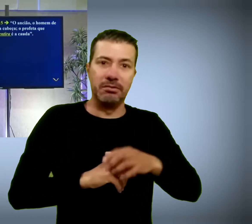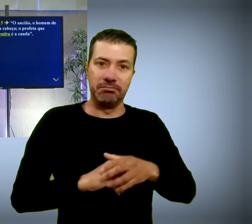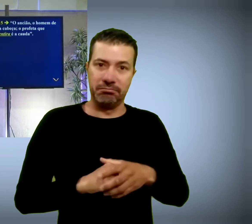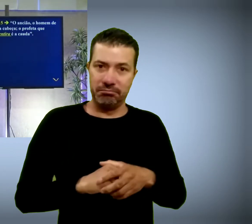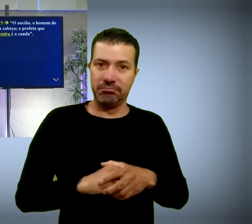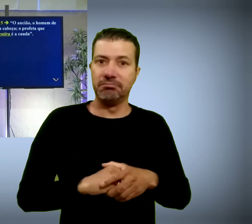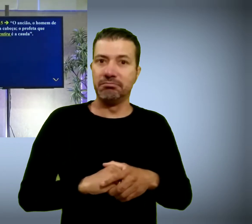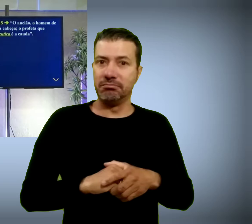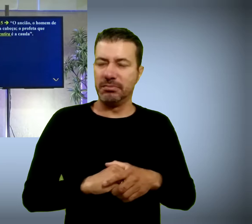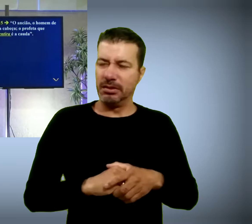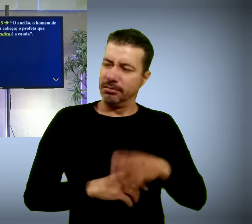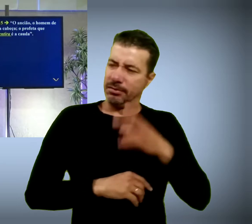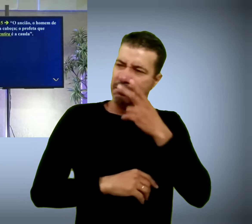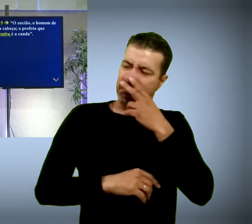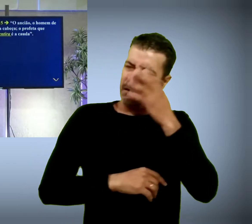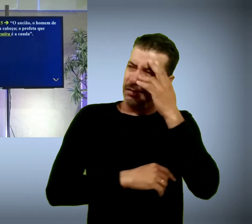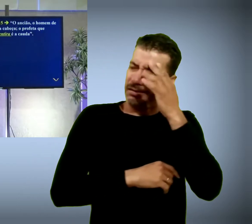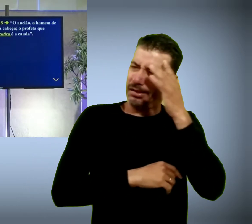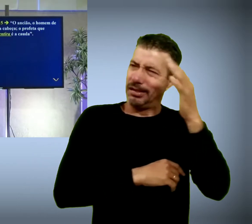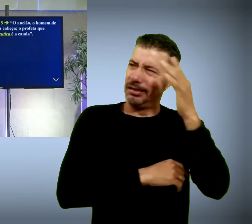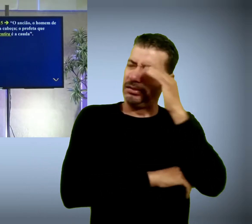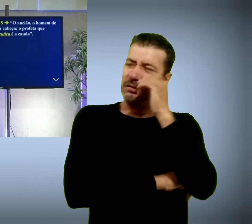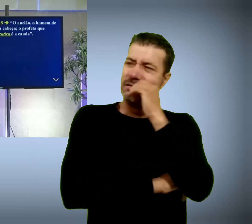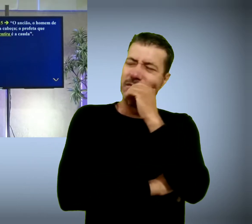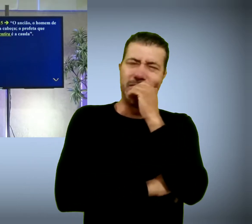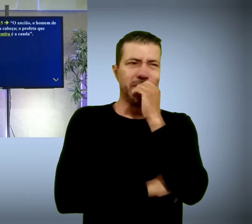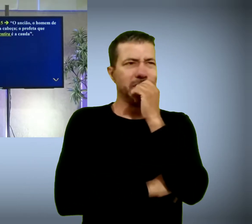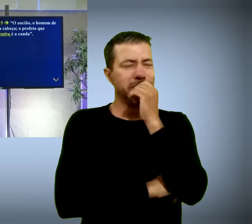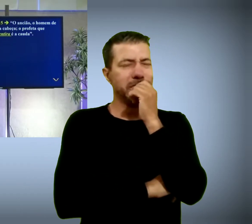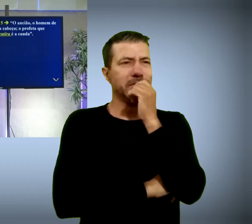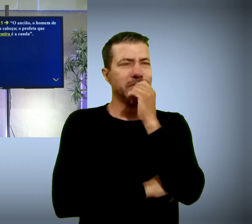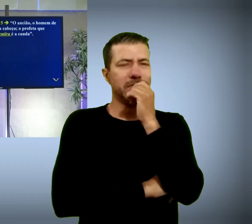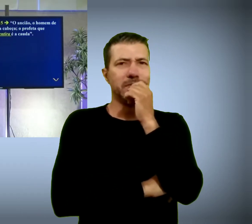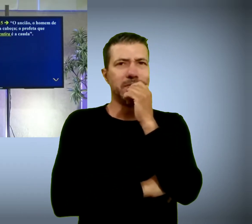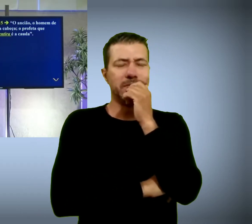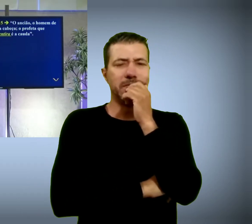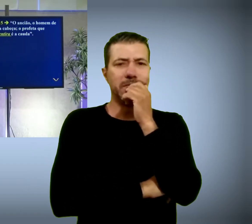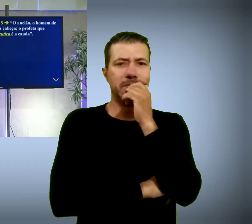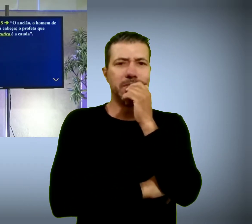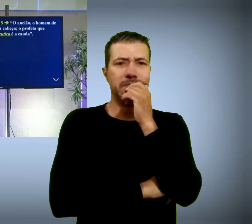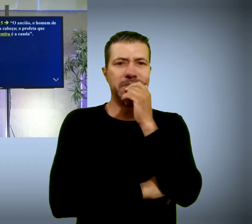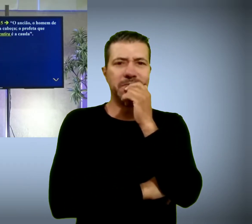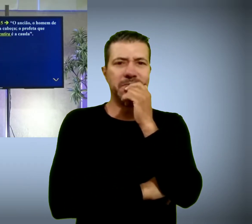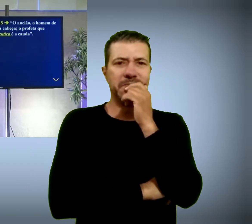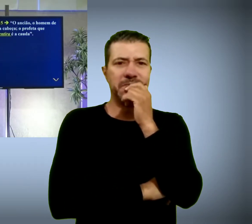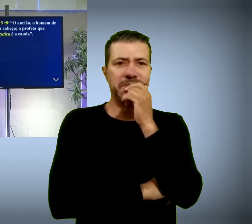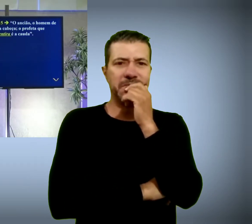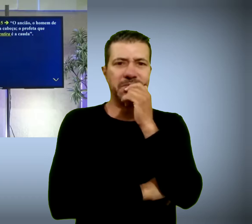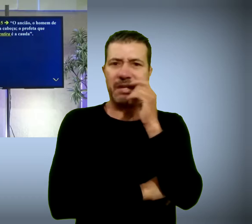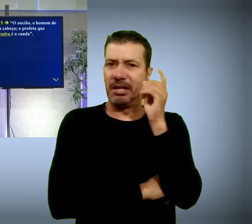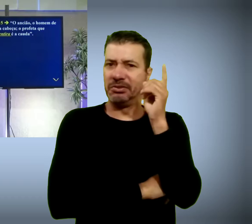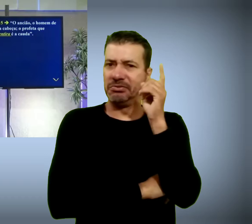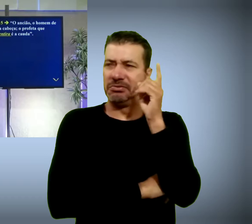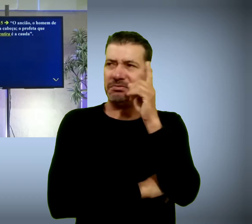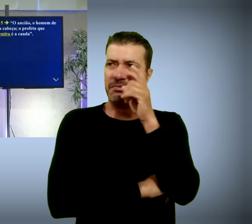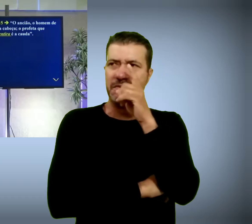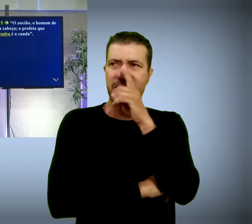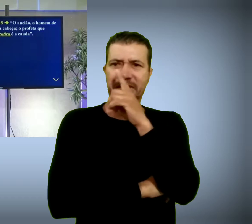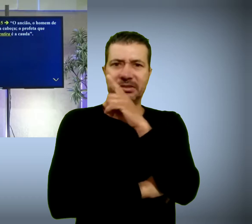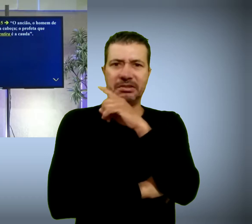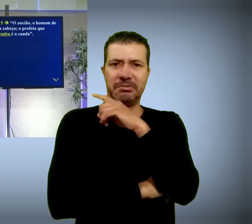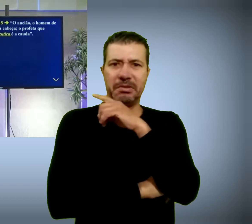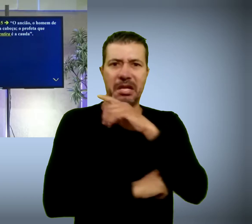Eu fiquei imaginando essa cena. Fiquei imaginando assim. Não deve ter sido muito difícil